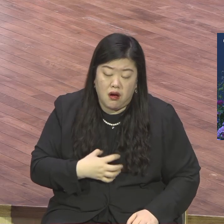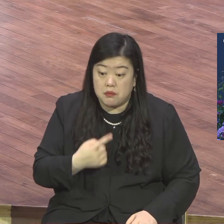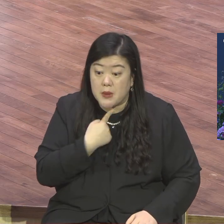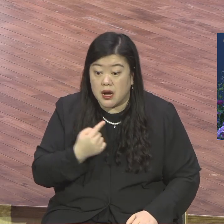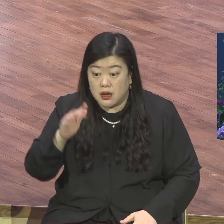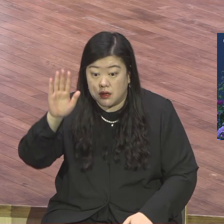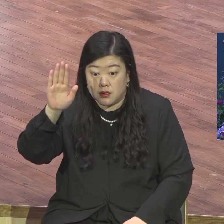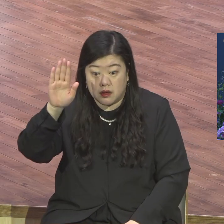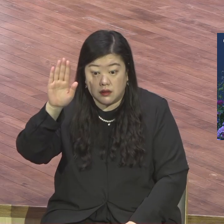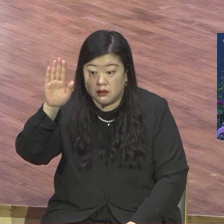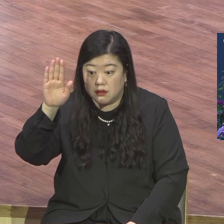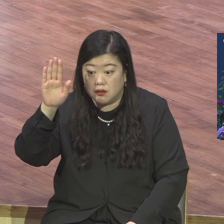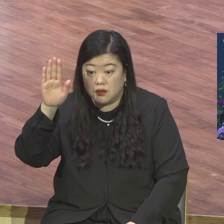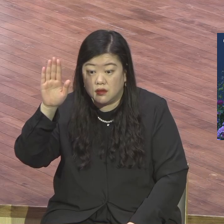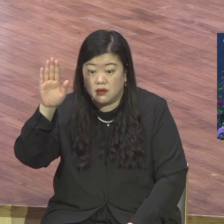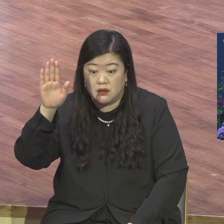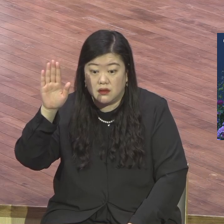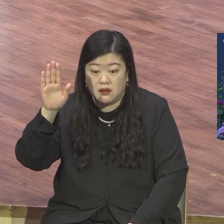영적 고통